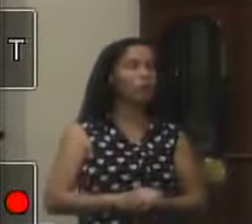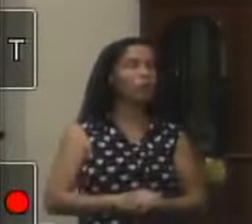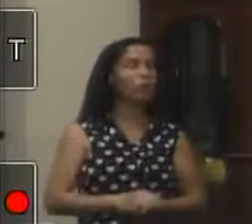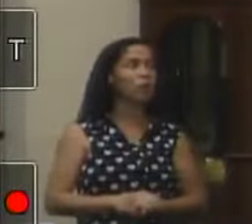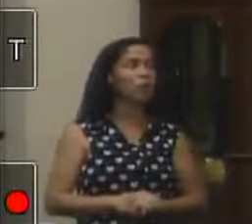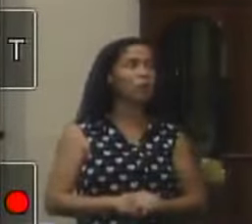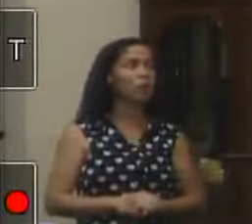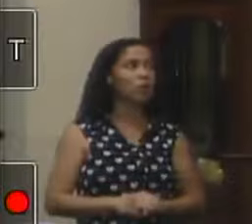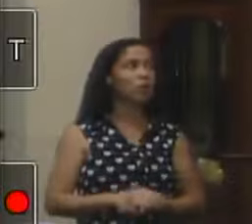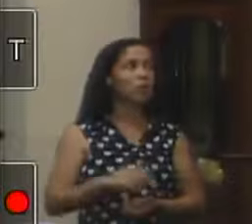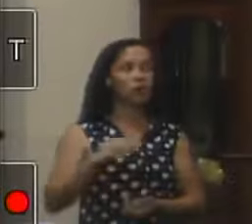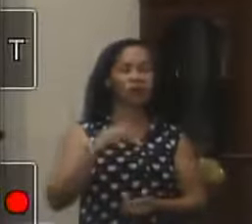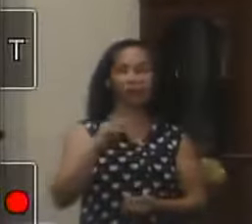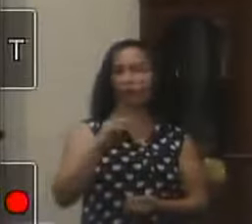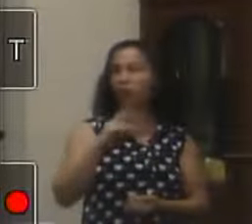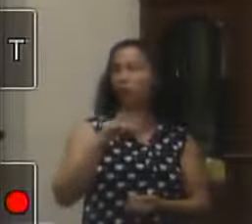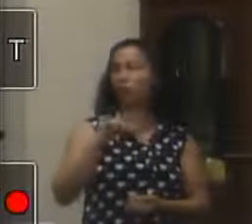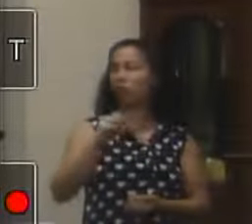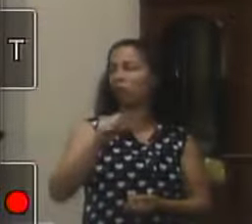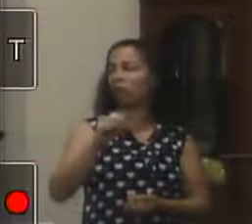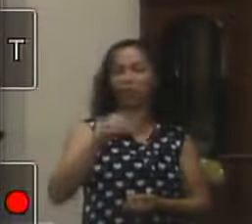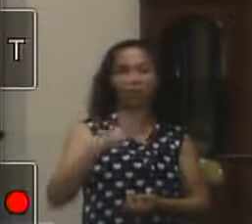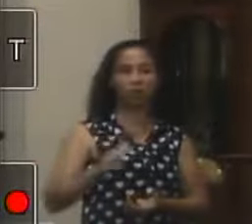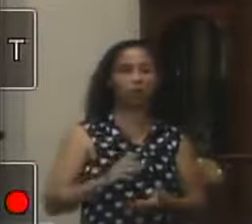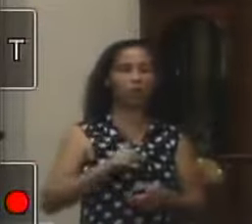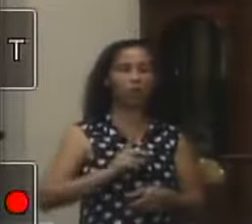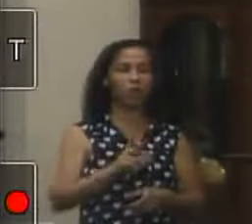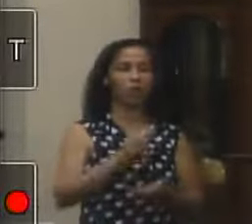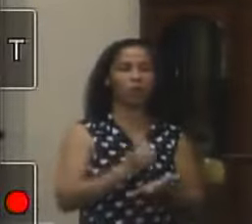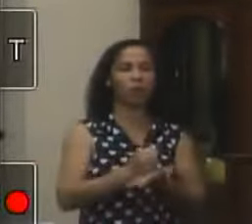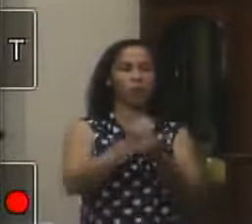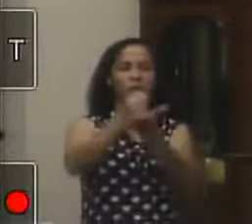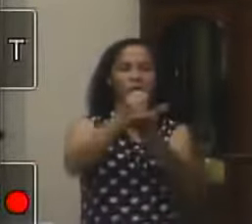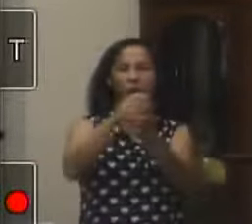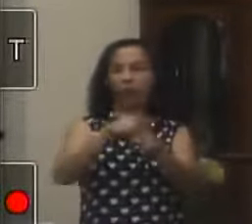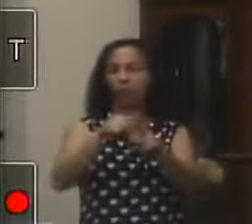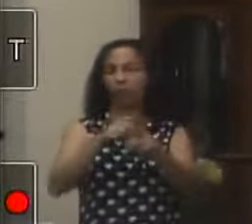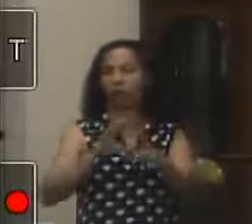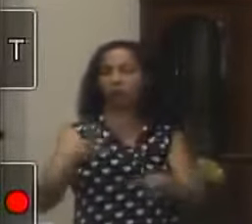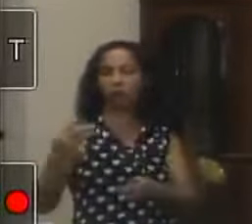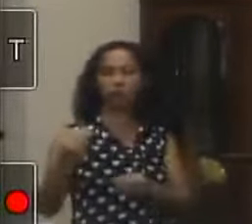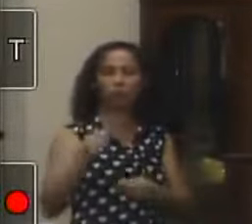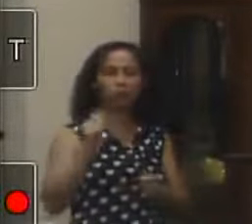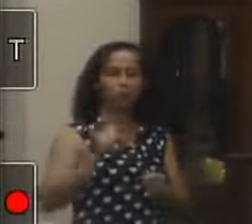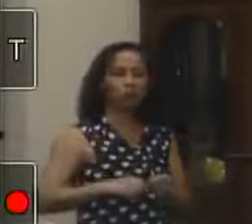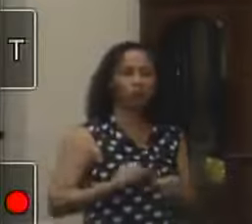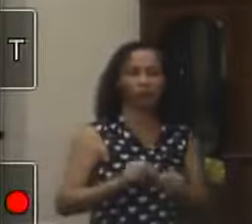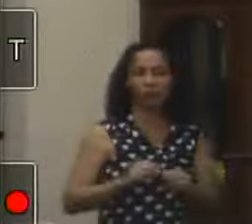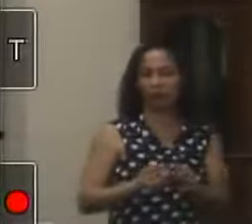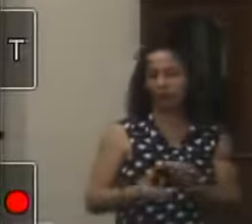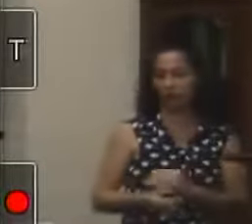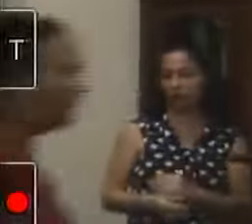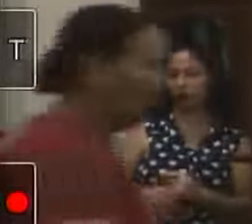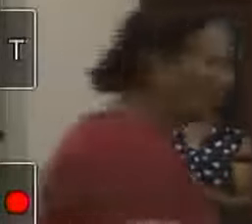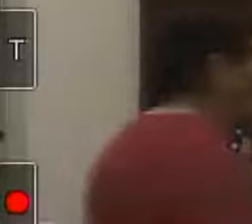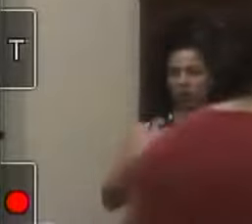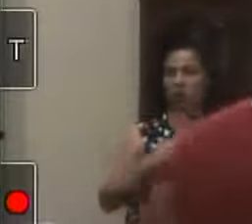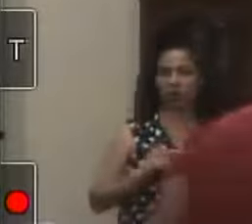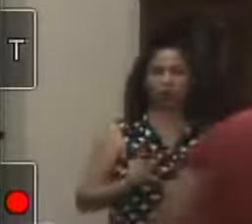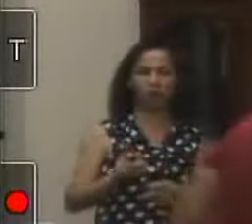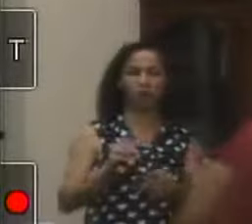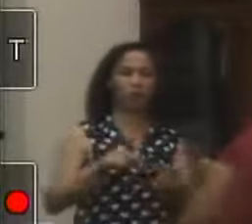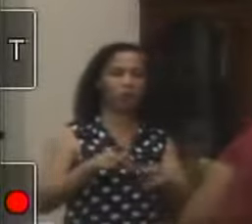Rizucan 3 tem todo o meu apoio, pode contar comigo para o que quiser, para o que der e vier, para que a gente possa fomentar o